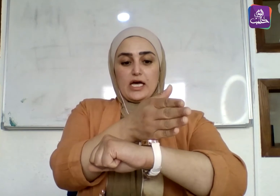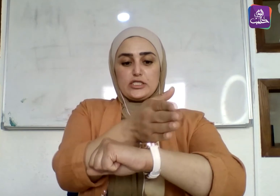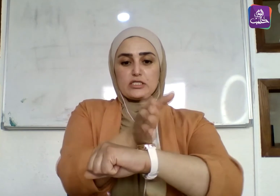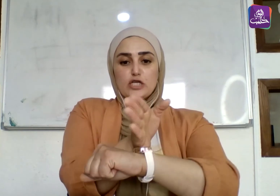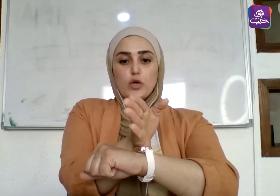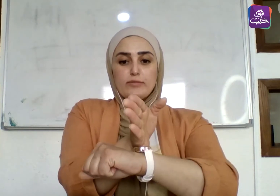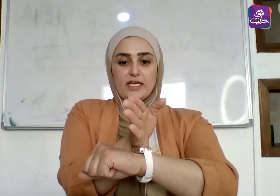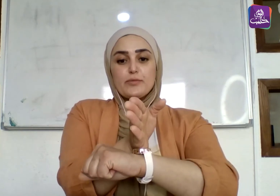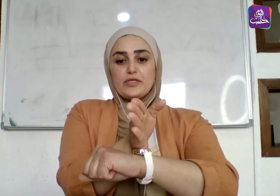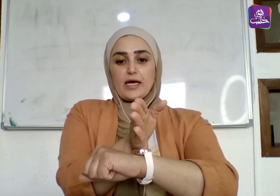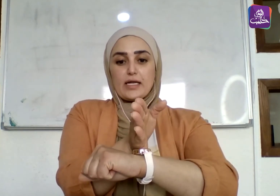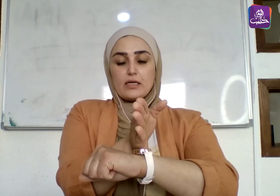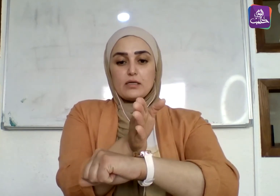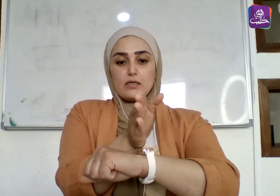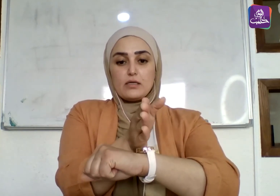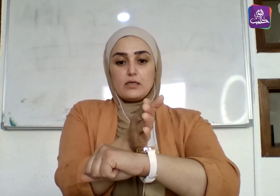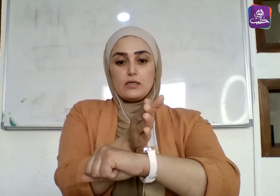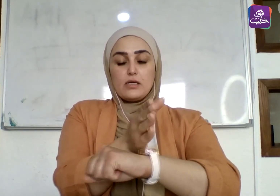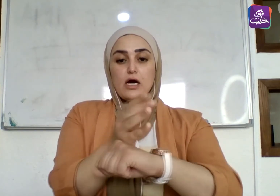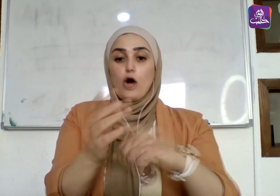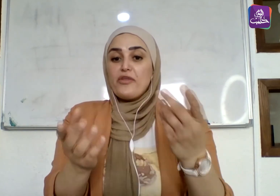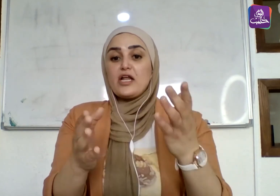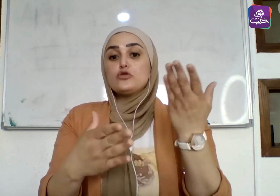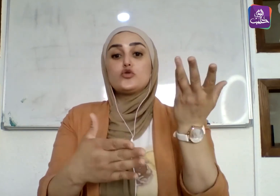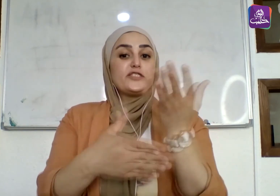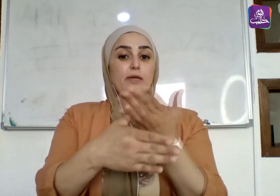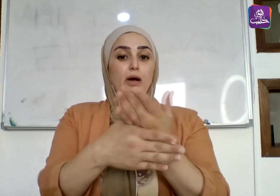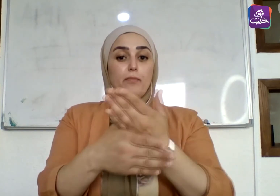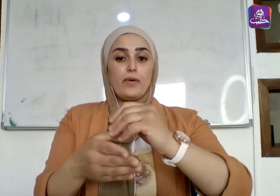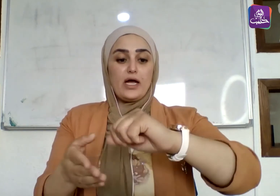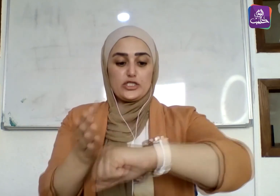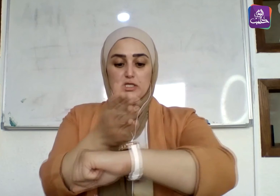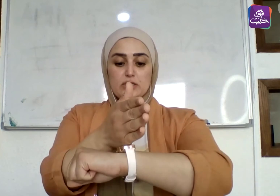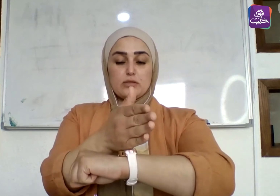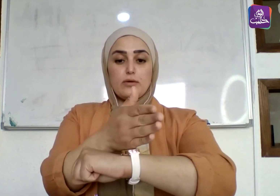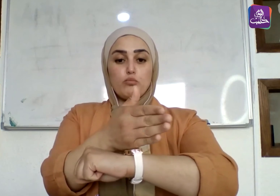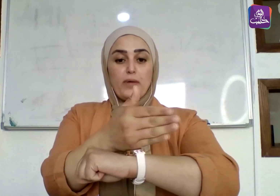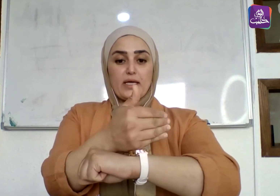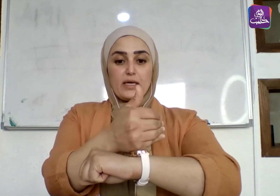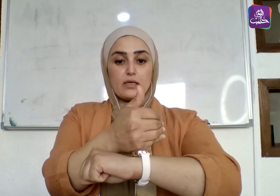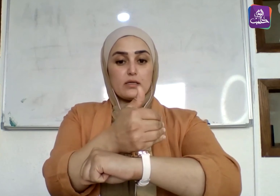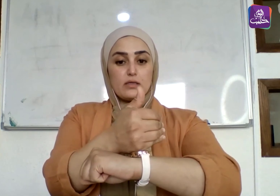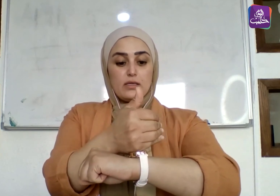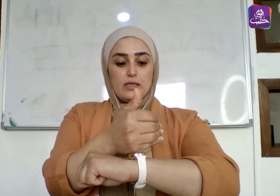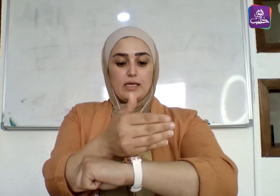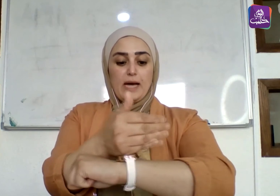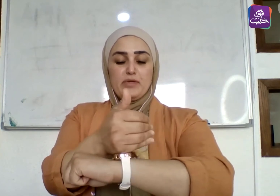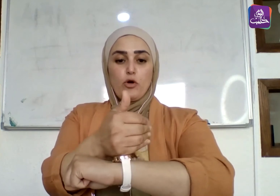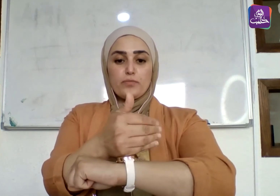أجيت 12:05 هيك متأخر، أو مثلا شو السبب أجيت مبكر قبل الموعد